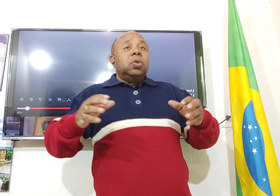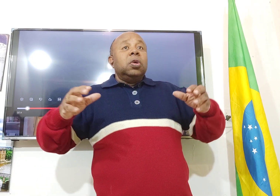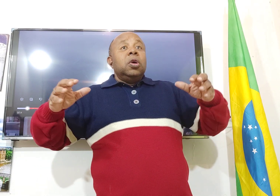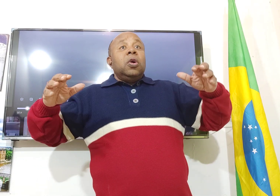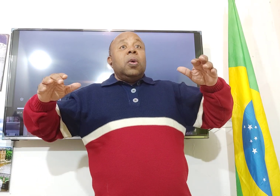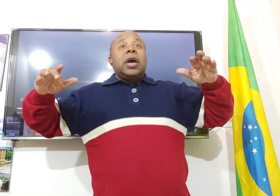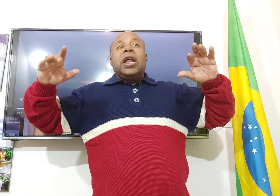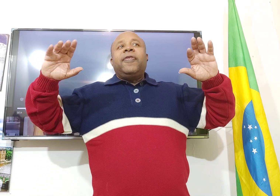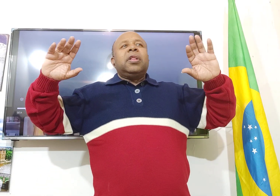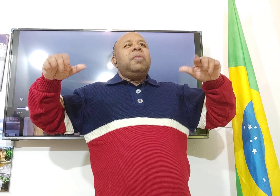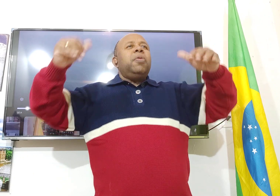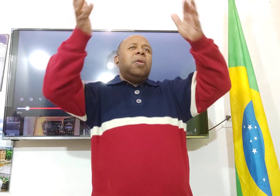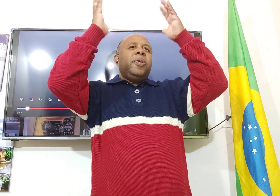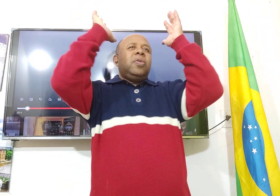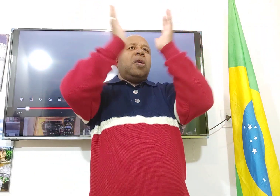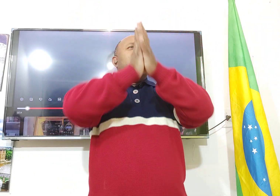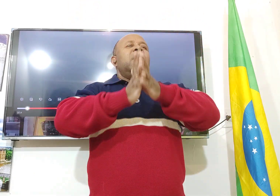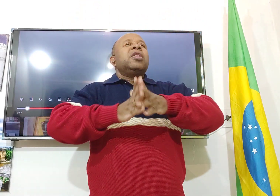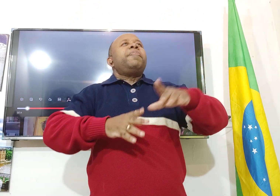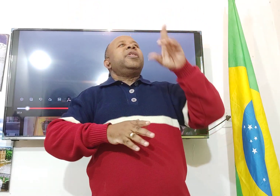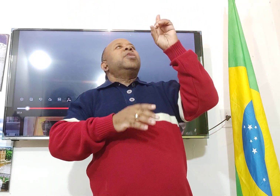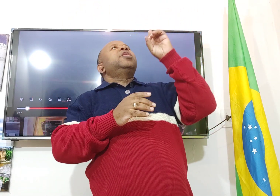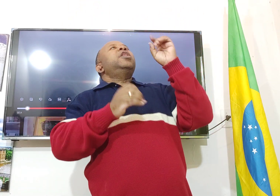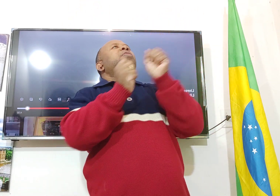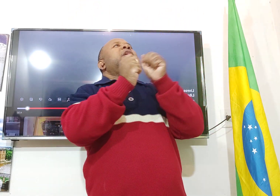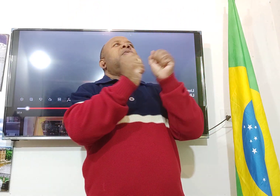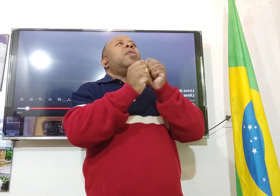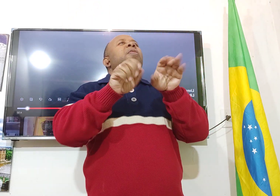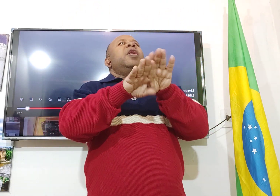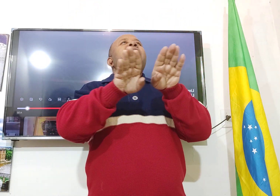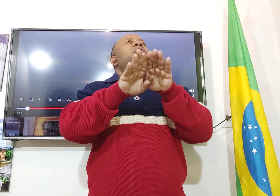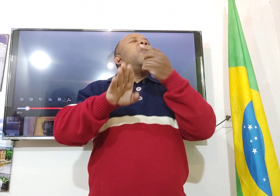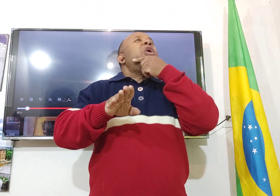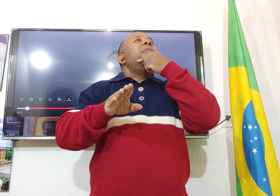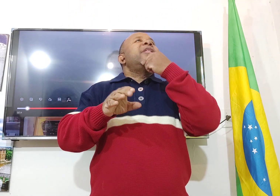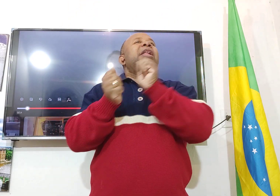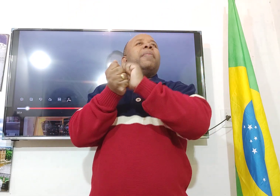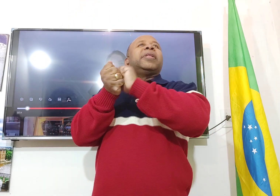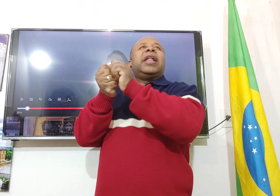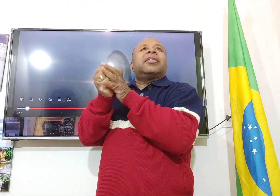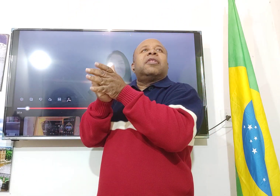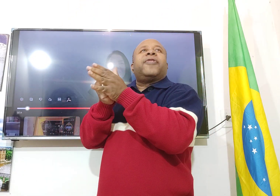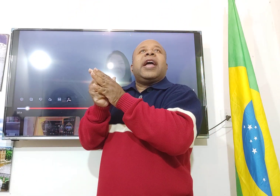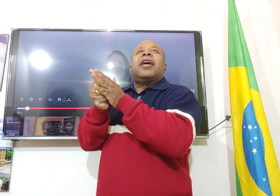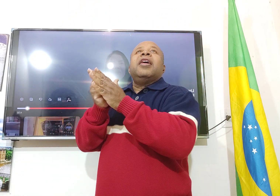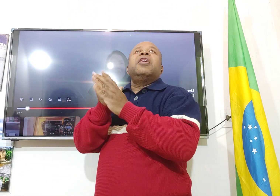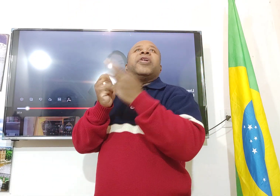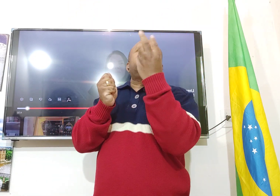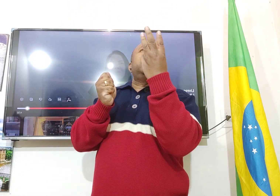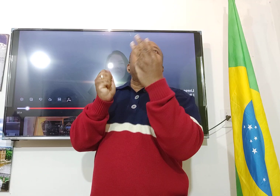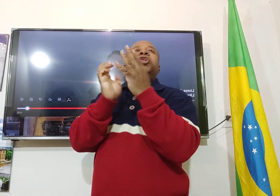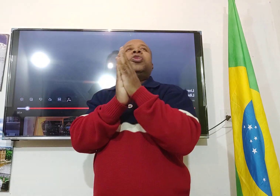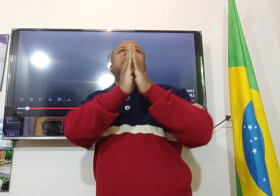Quando o cara fala assim, pô, pessoal, tá pensando que Deus é igual o homem da lâmpada lá que você esfrega e faz 3 pedidos, ele